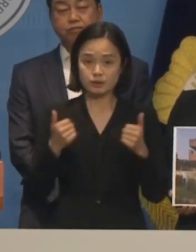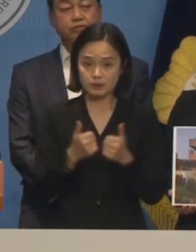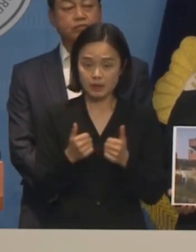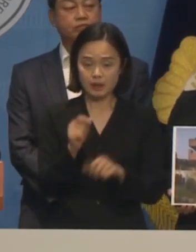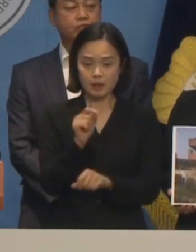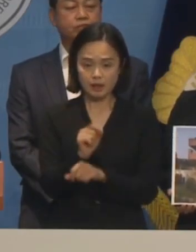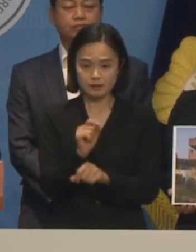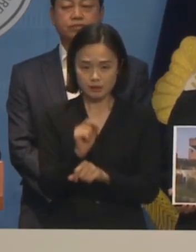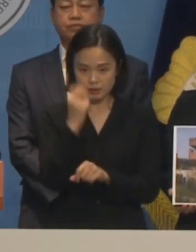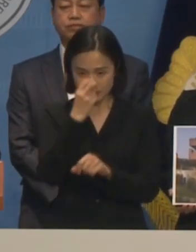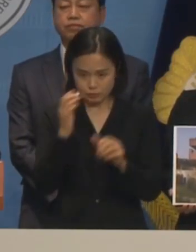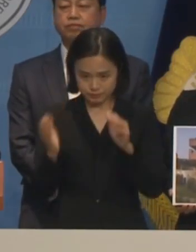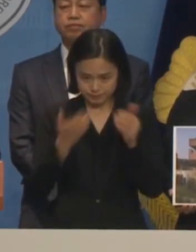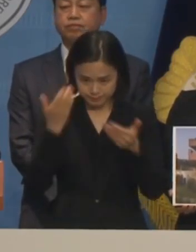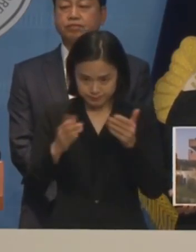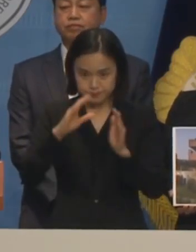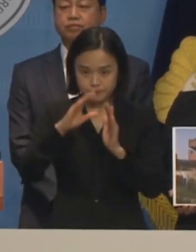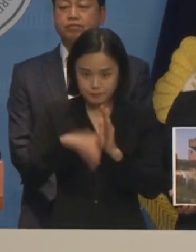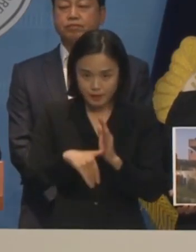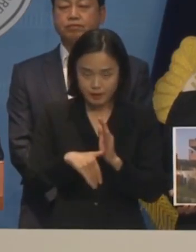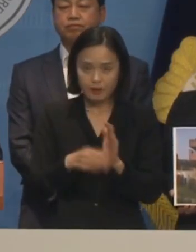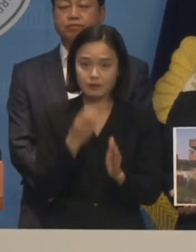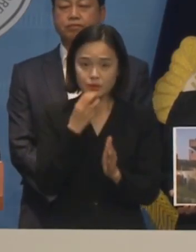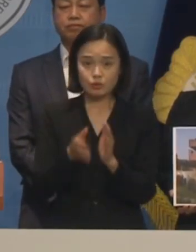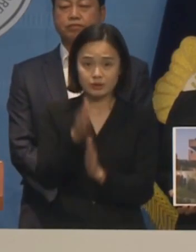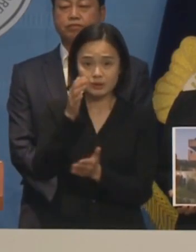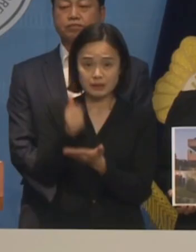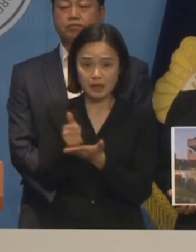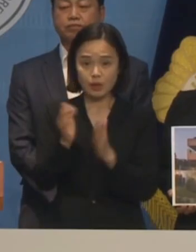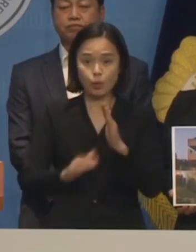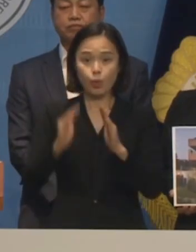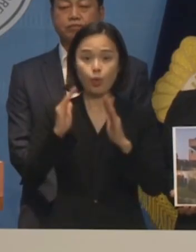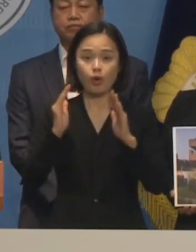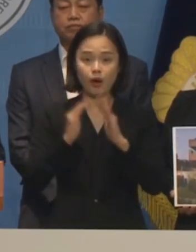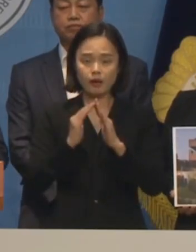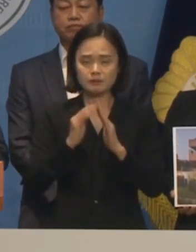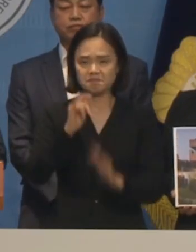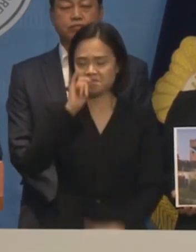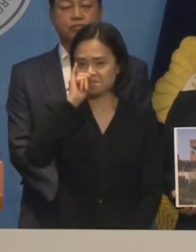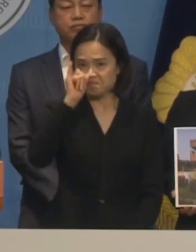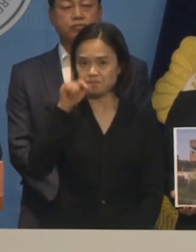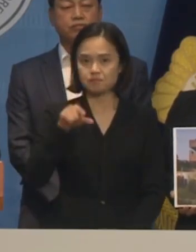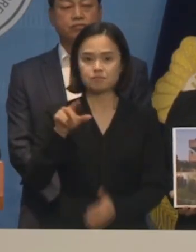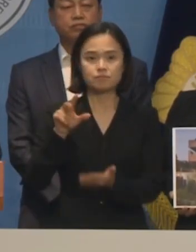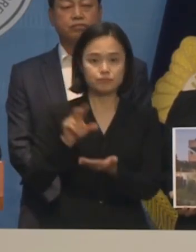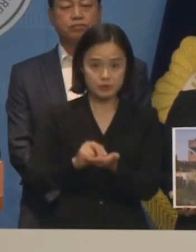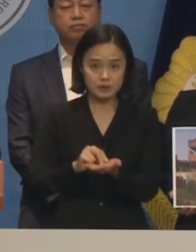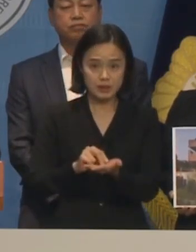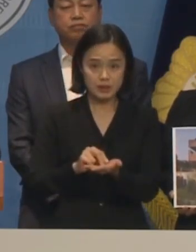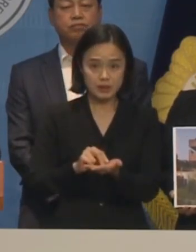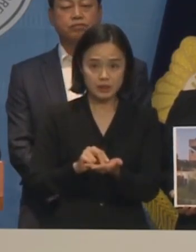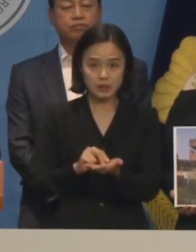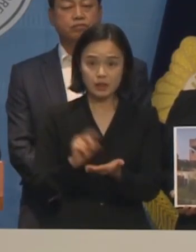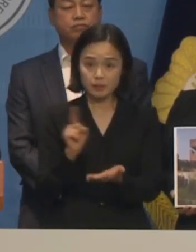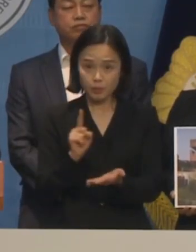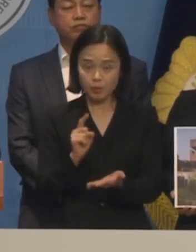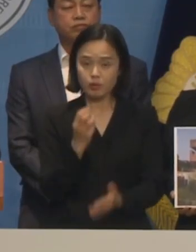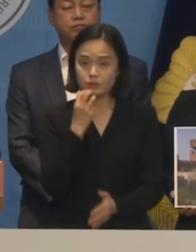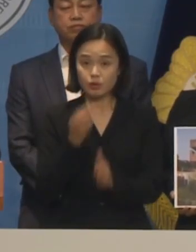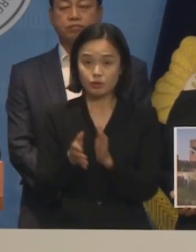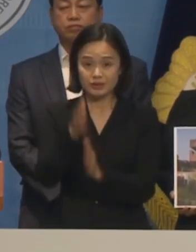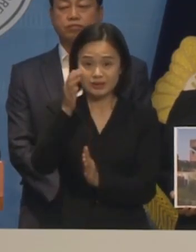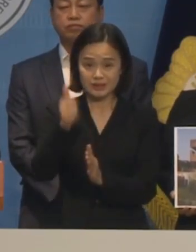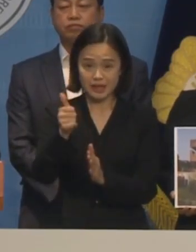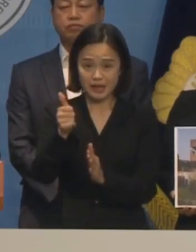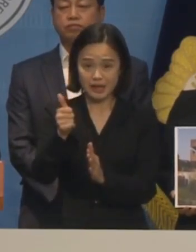행정사무감사에서도 드러난 허화공간 문제도 오세훈 시장이 결국 시장직을 서울 시민, 천만 시민의